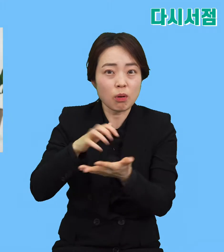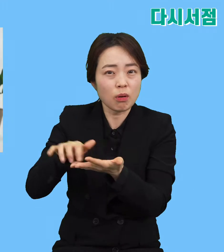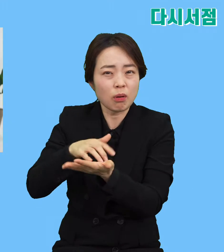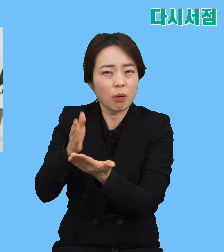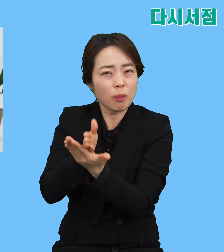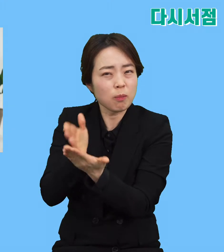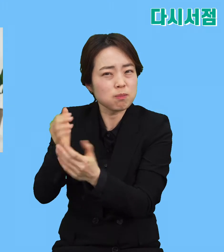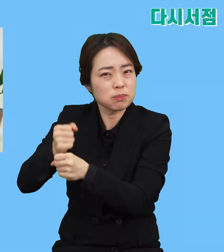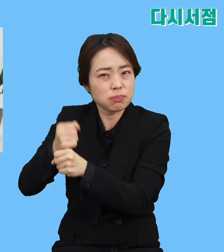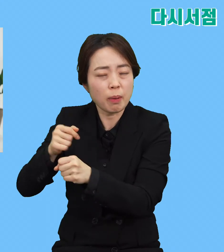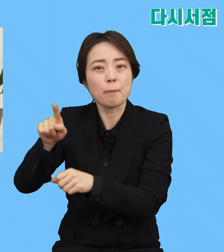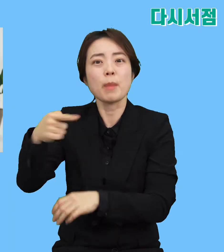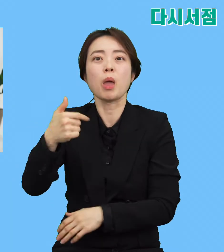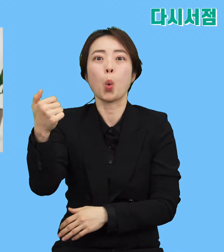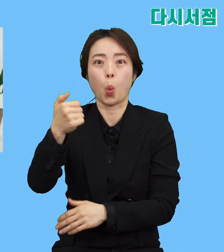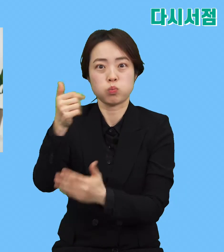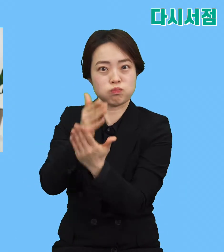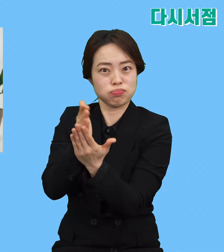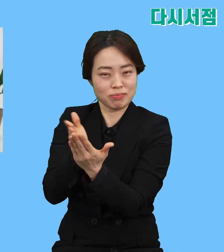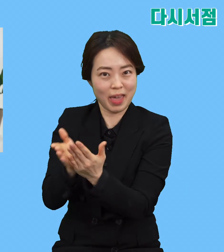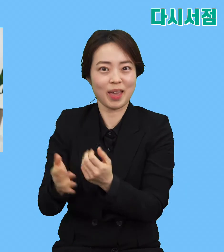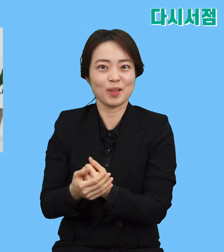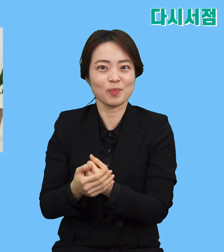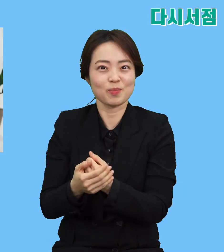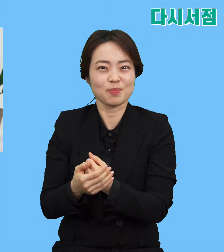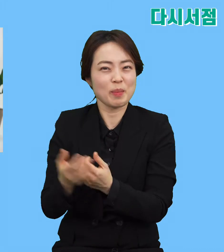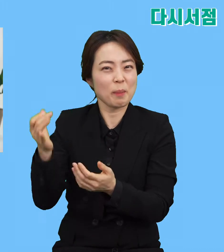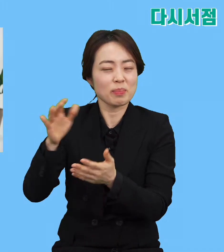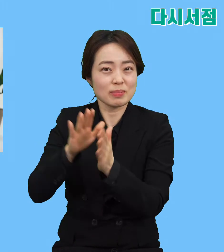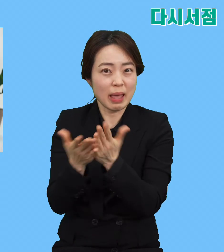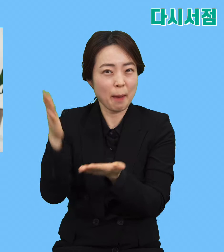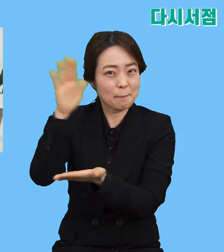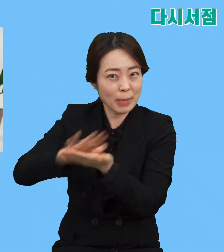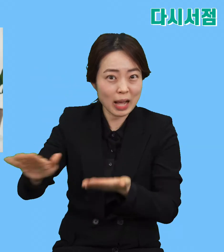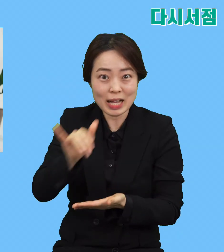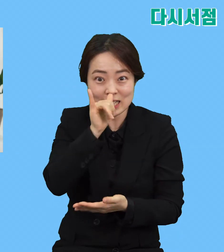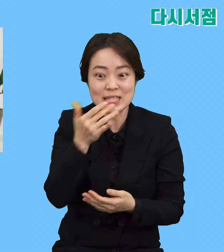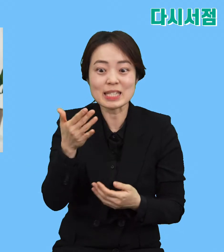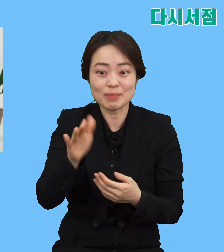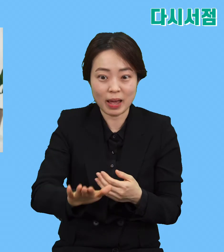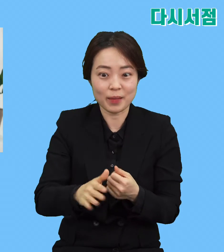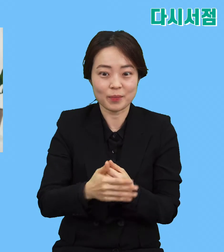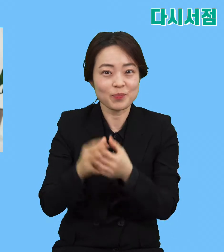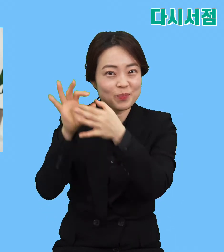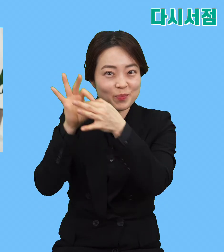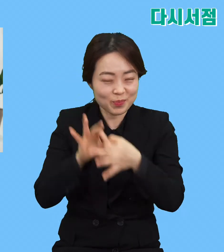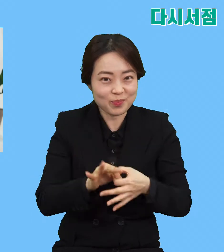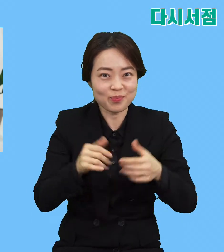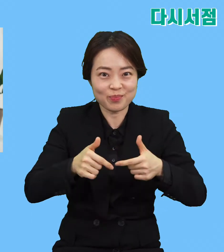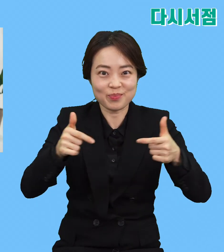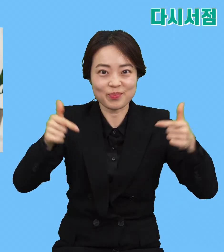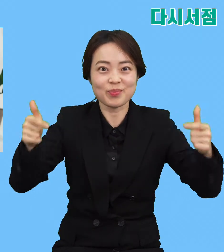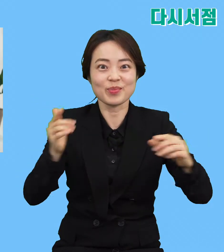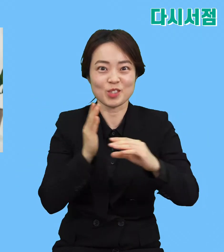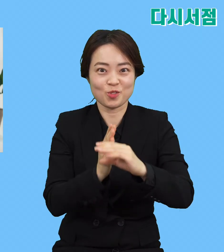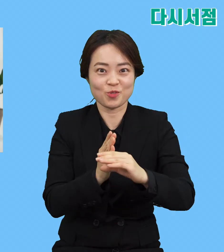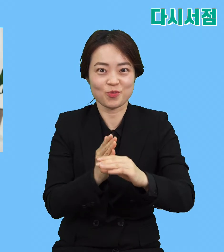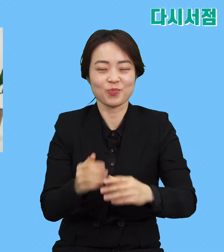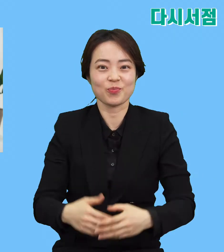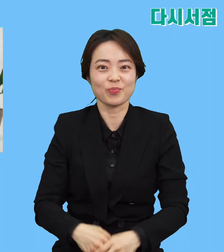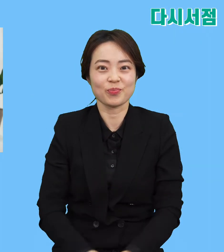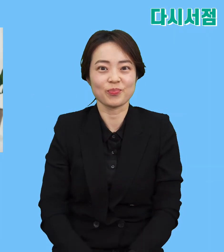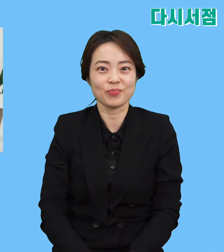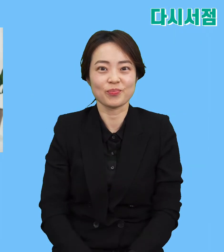됐어요. 여태까지. 그러니까 물론 절판된 것도 많이 있긴 한데 그렇게 쌓고 있어요.